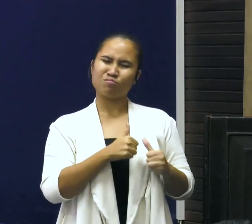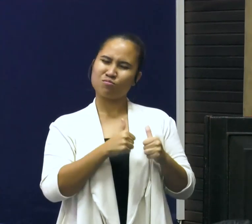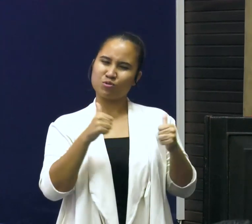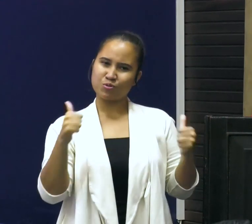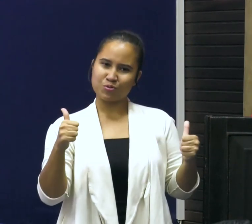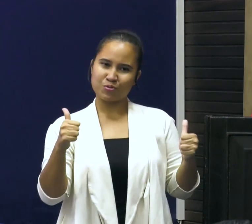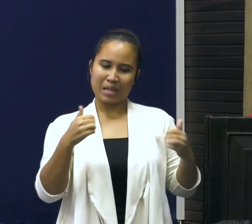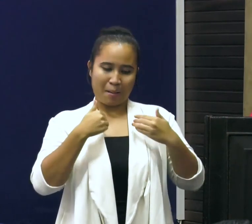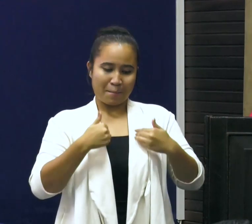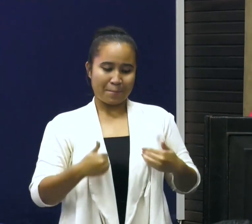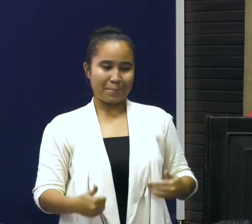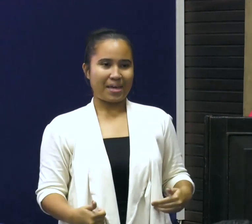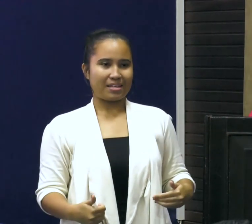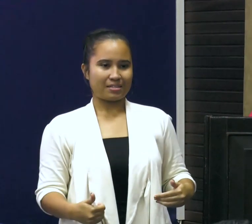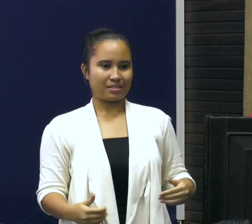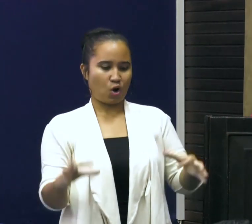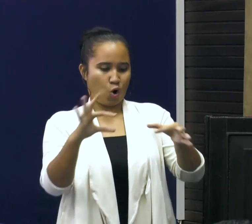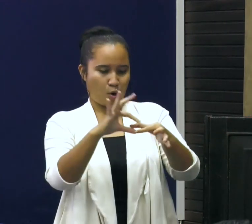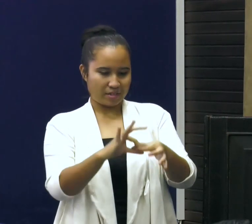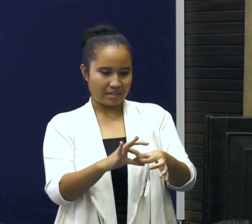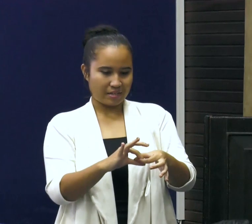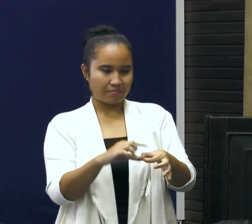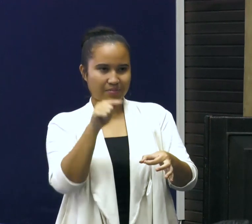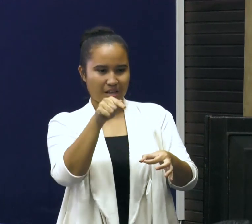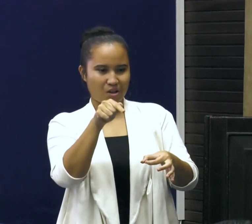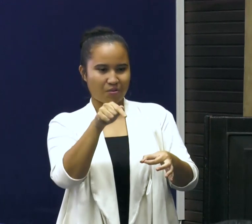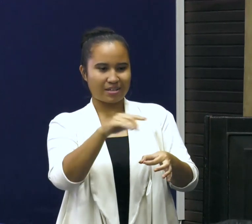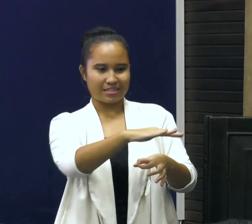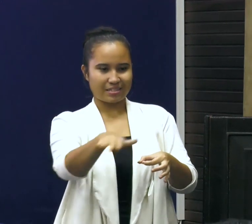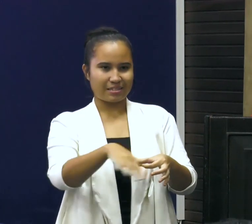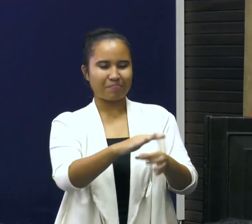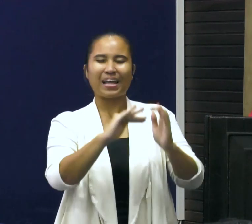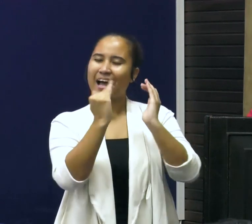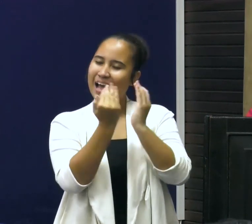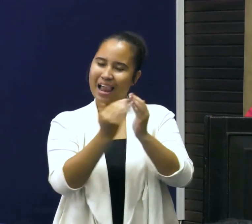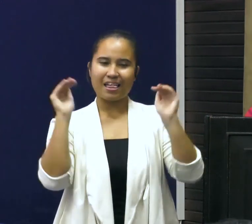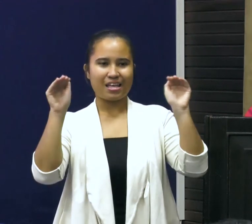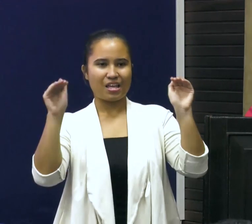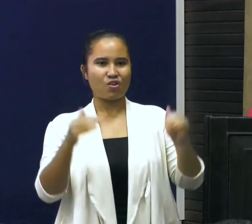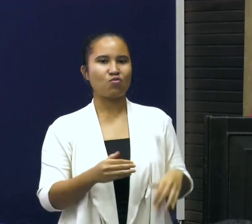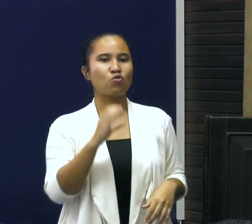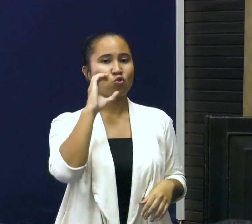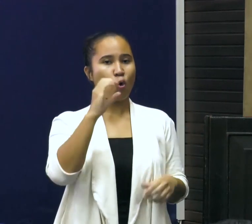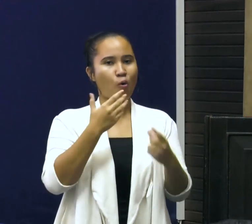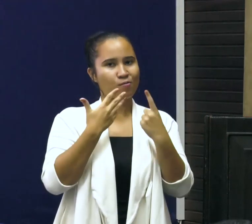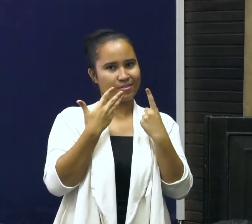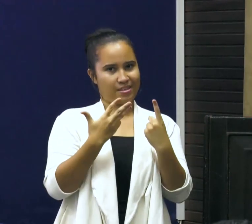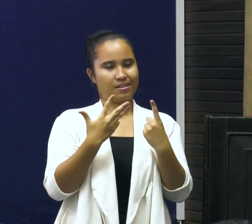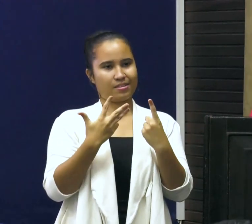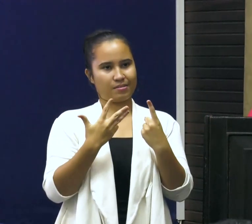de mensen bereiken daar waar ze zijn met alle informatie in zaken COVID. U heeft gelijk.